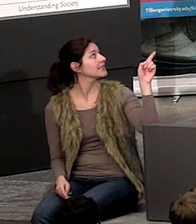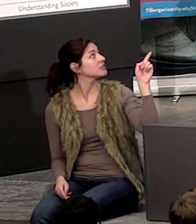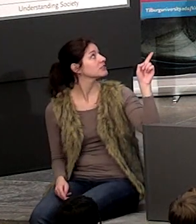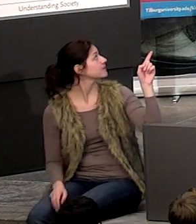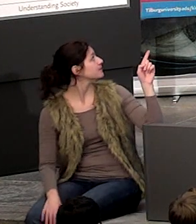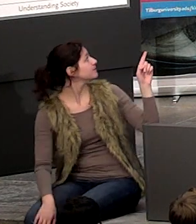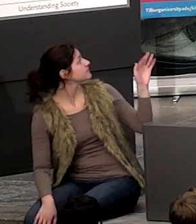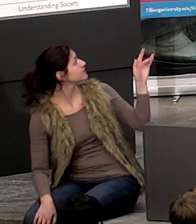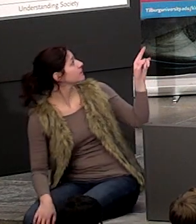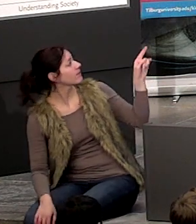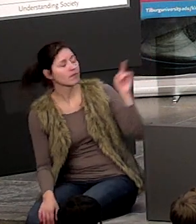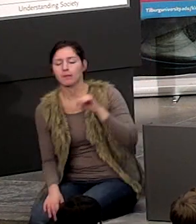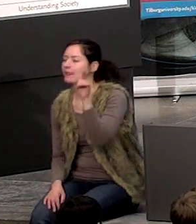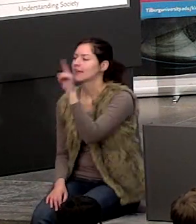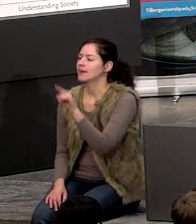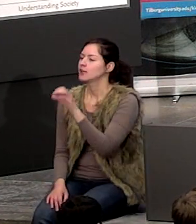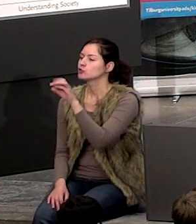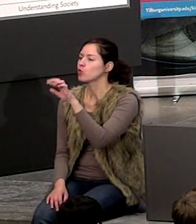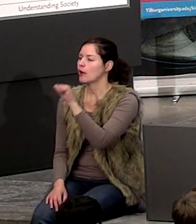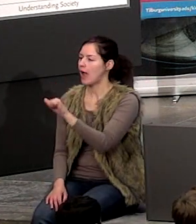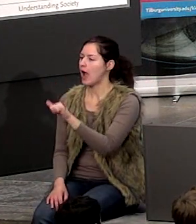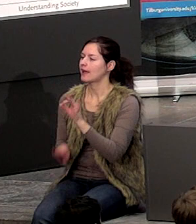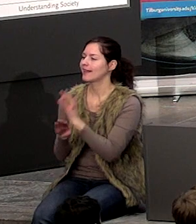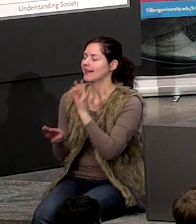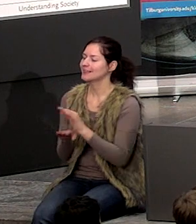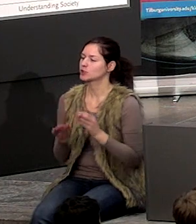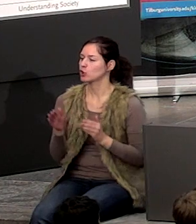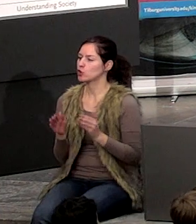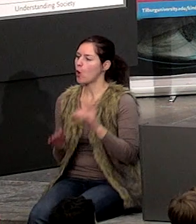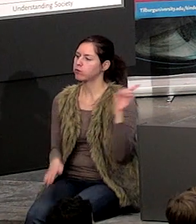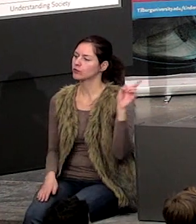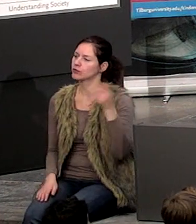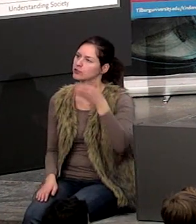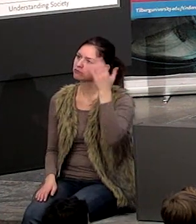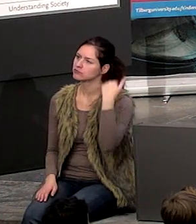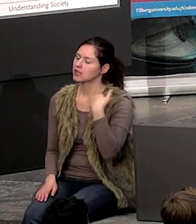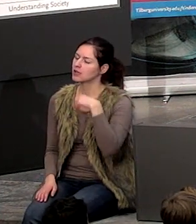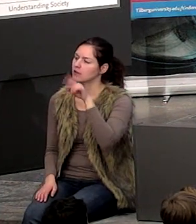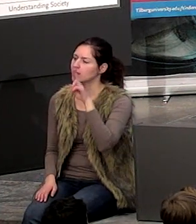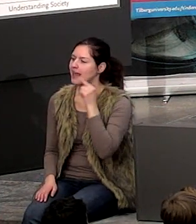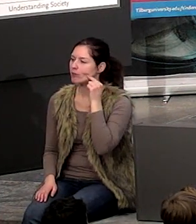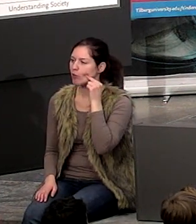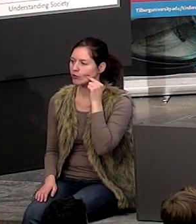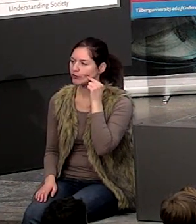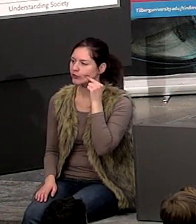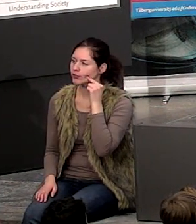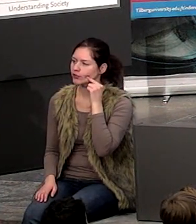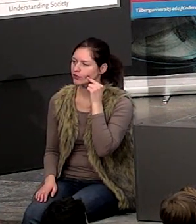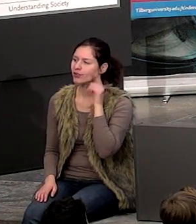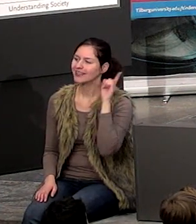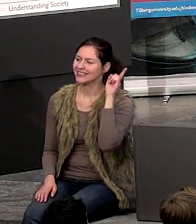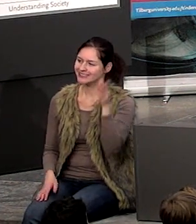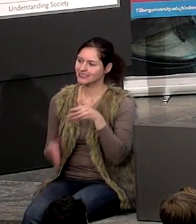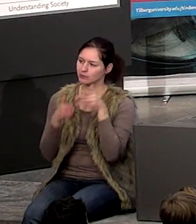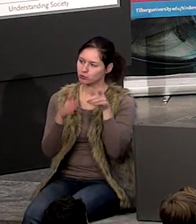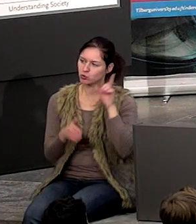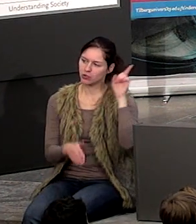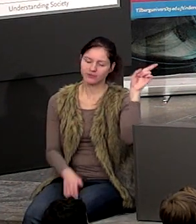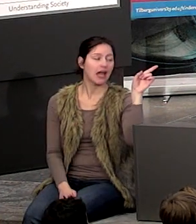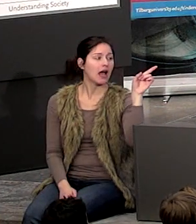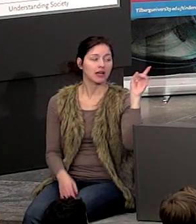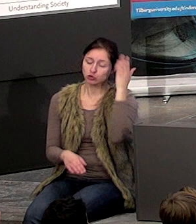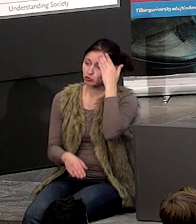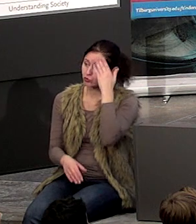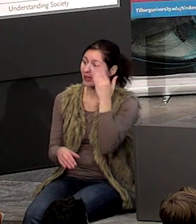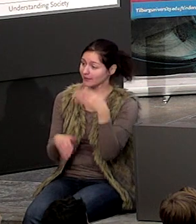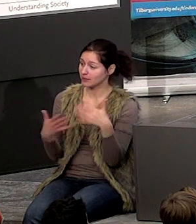Zora. Dit lesrobotje dat is nog niet zo lang geleden in Helmond bij de Kempel, Pabo de Kempel, te gast geweest. Studenten echt flink